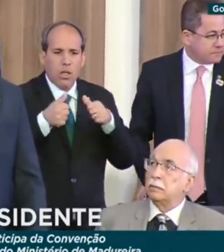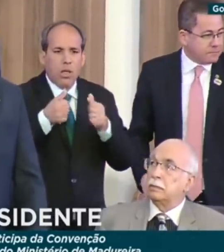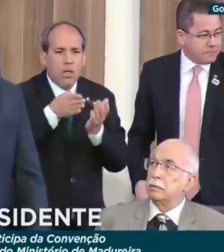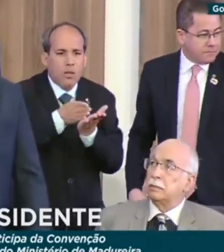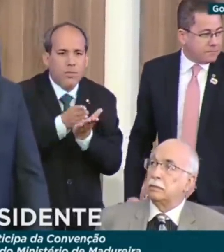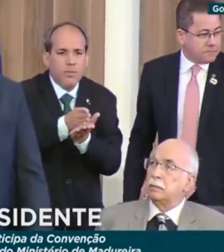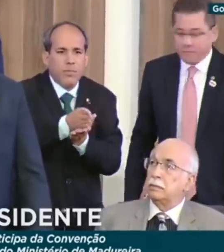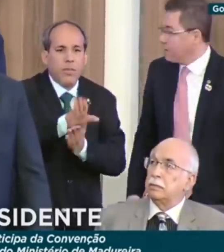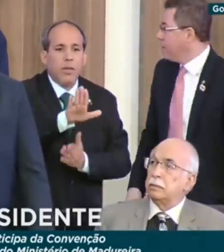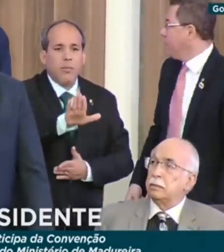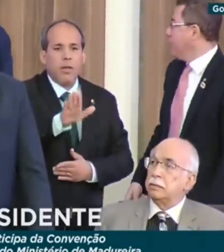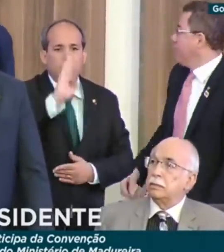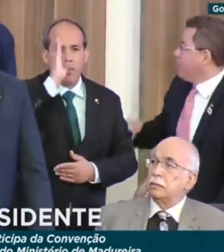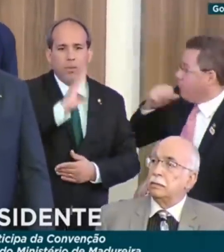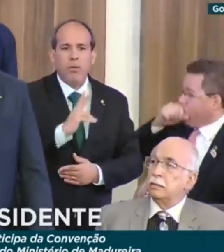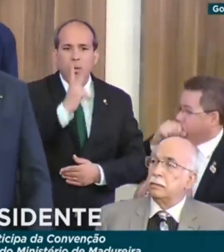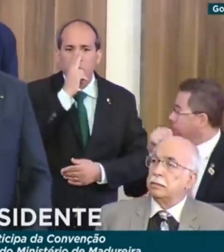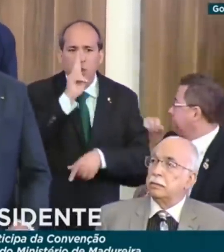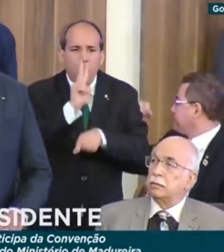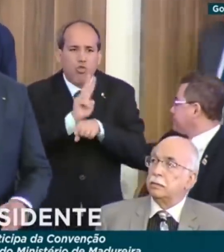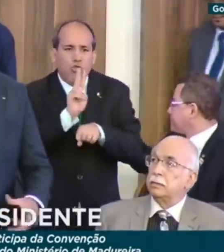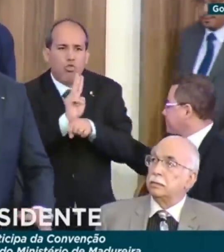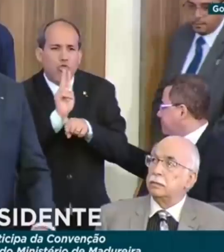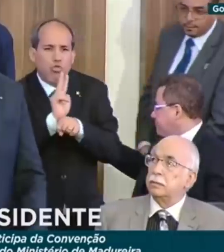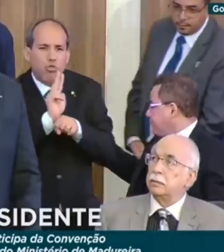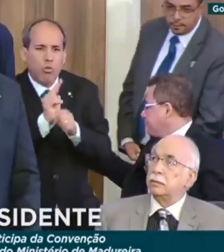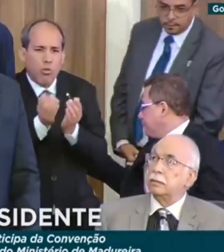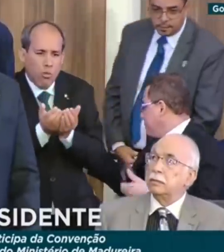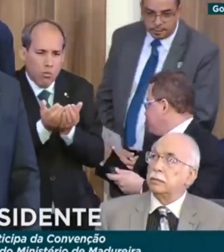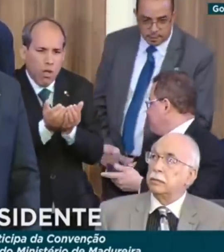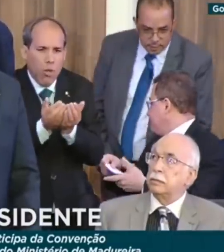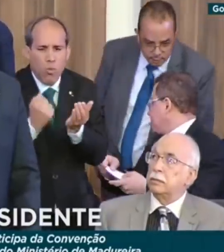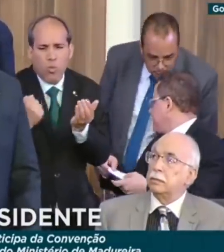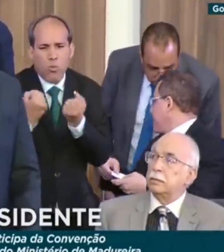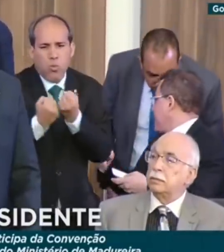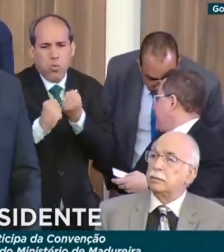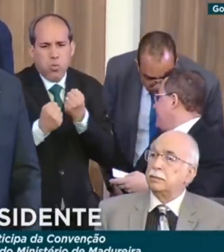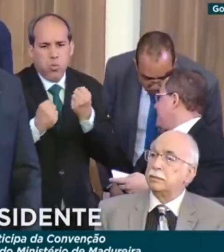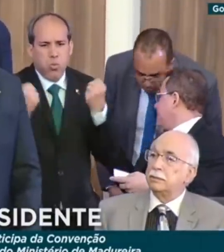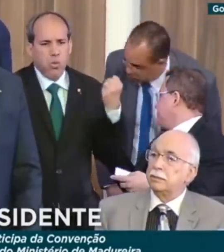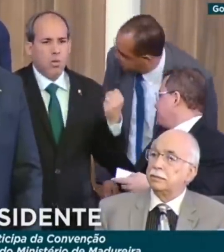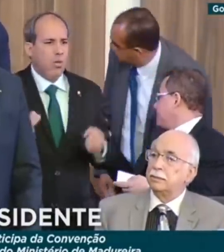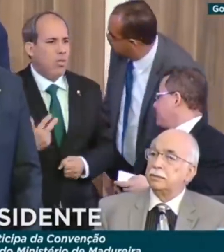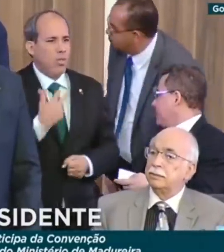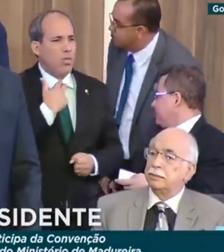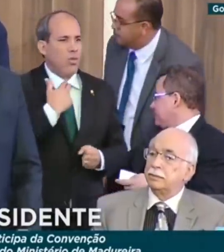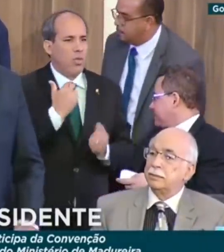Brasil é um transatlântico. Você não tem como dar um cavalo de pau nele.